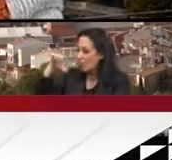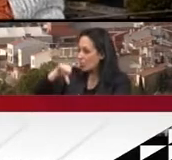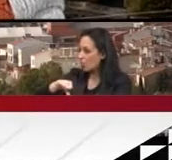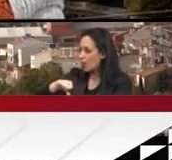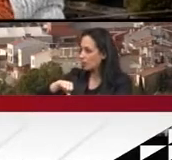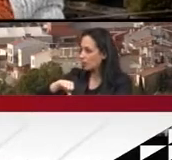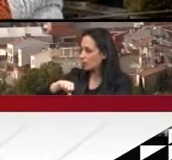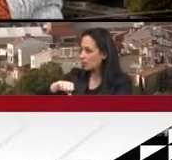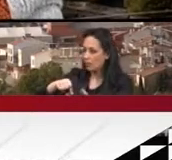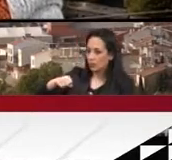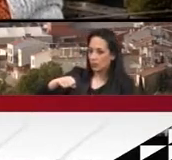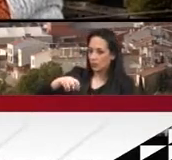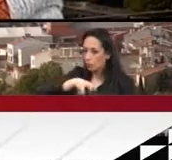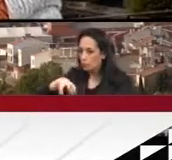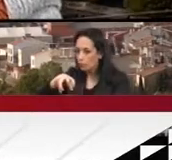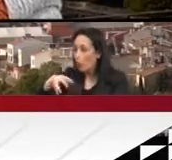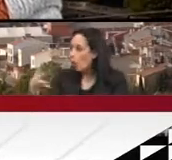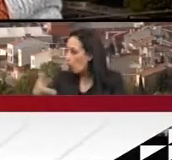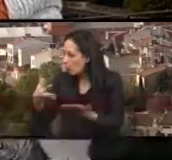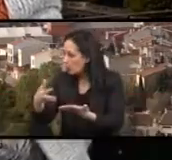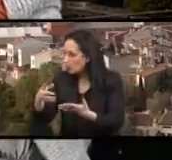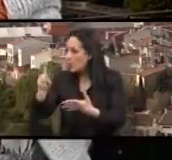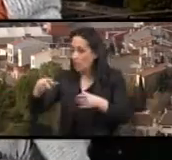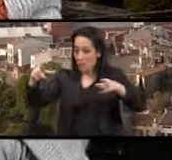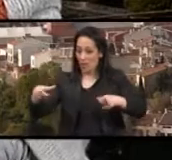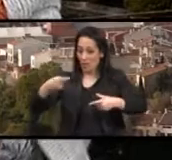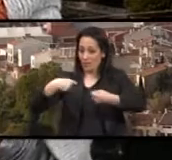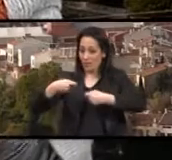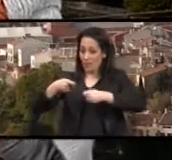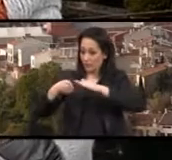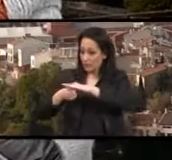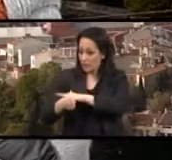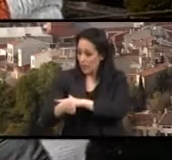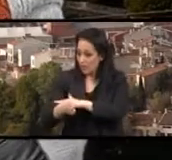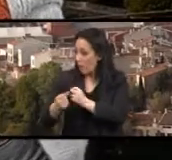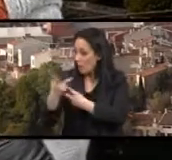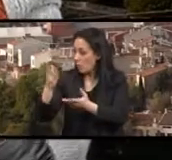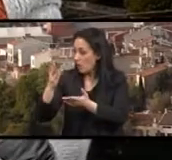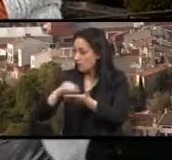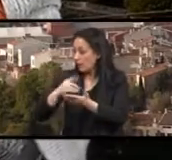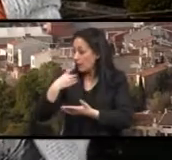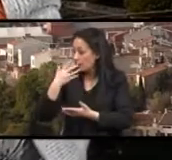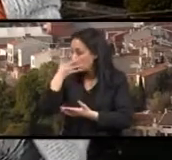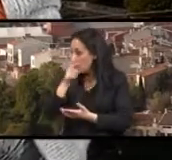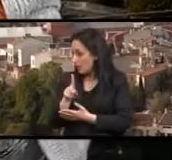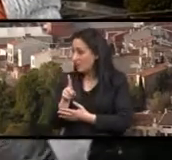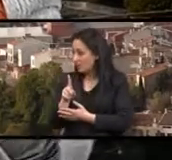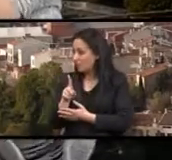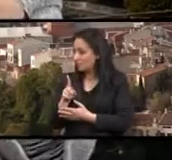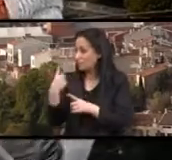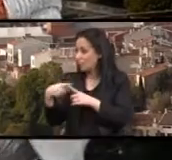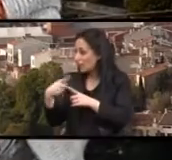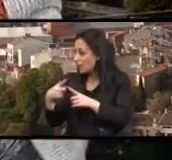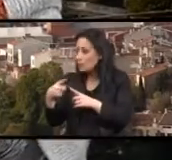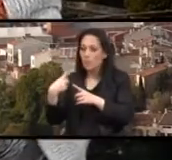ciutat, a l'entrar a les botigues, que no pots entrar, que a vegades tenen molt bona intenció les persones